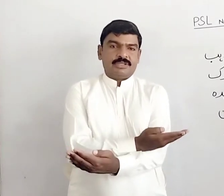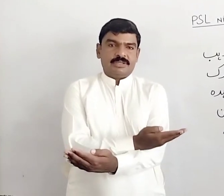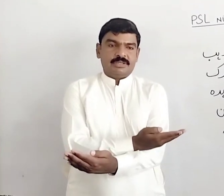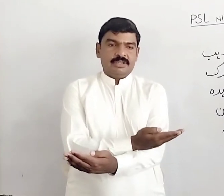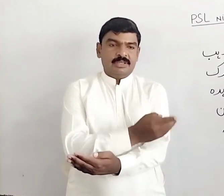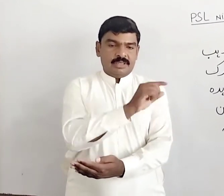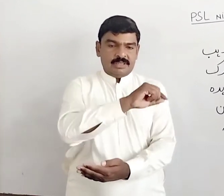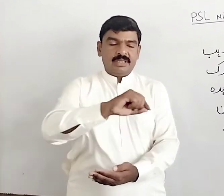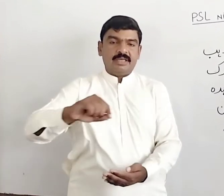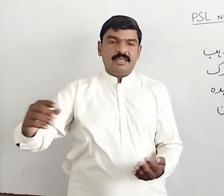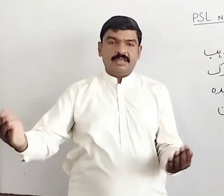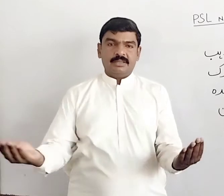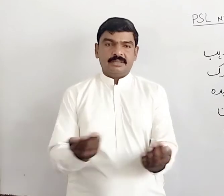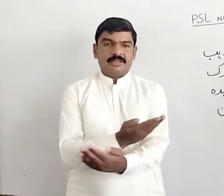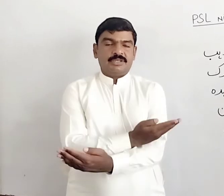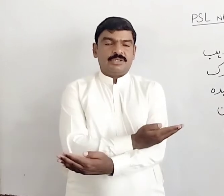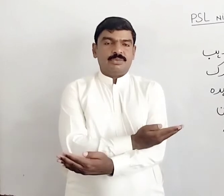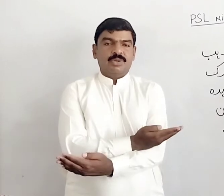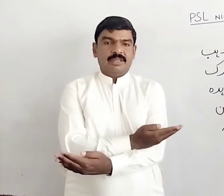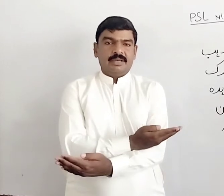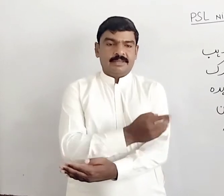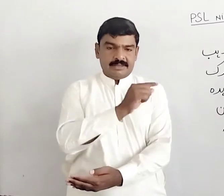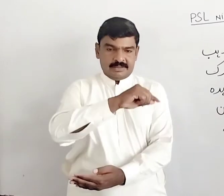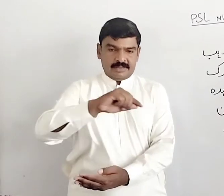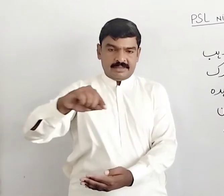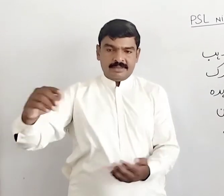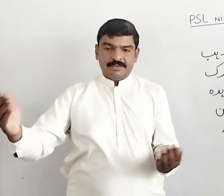ایکسچینج. تحریر ایکسچینج معاہدہ.